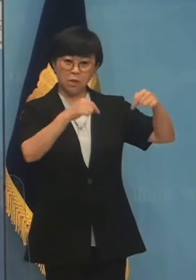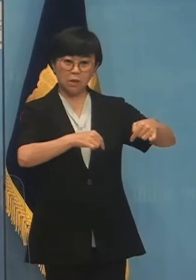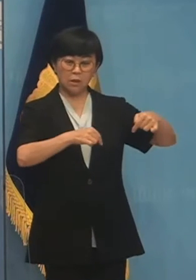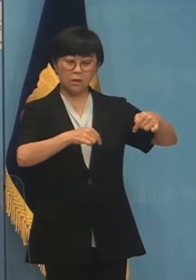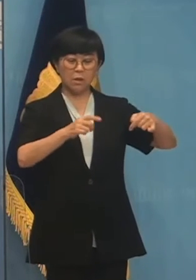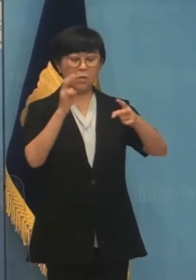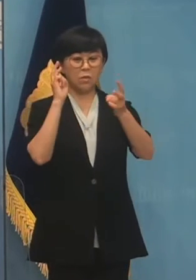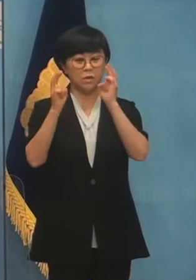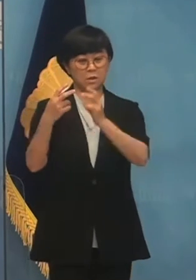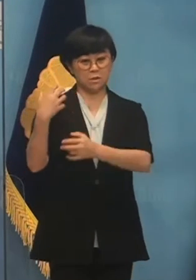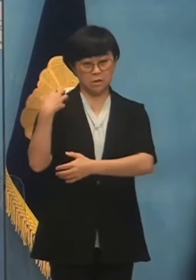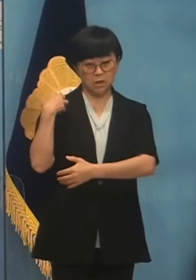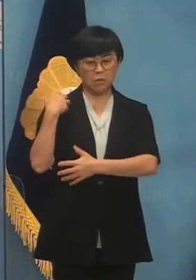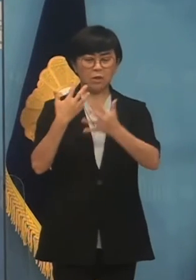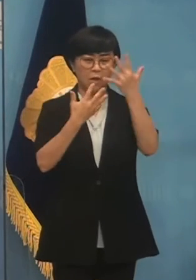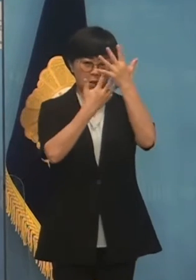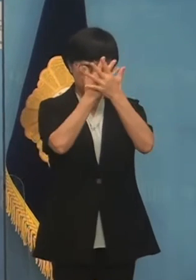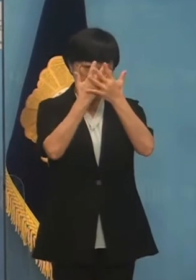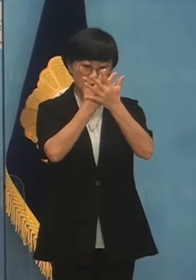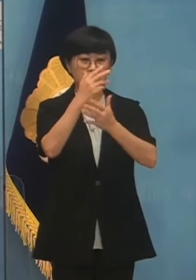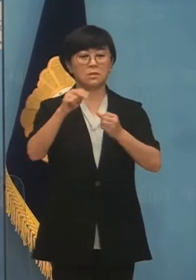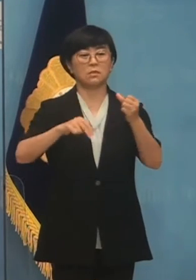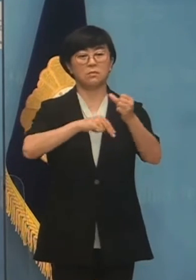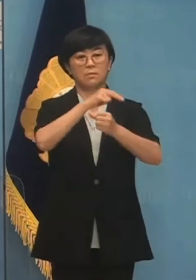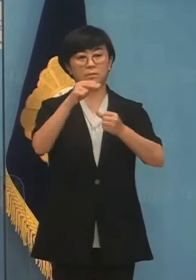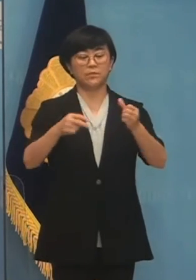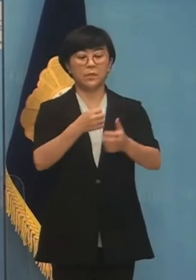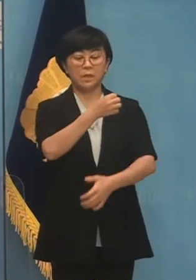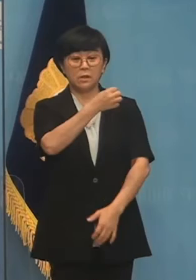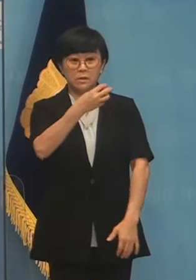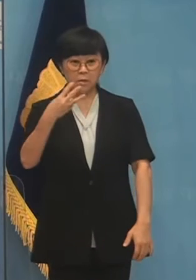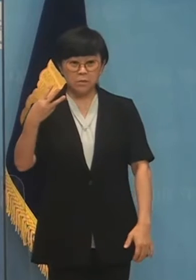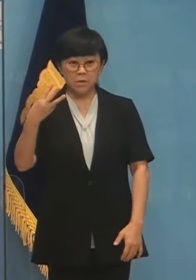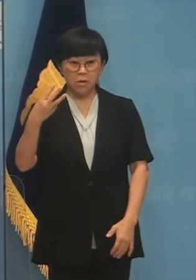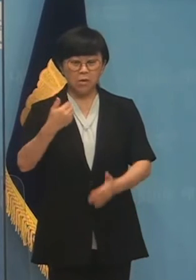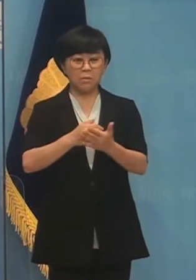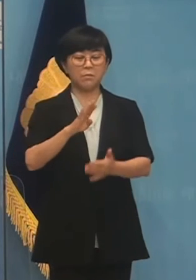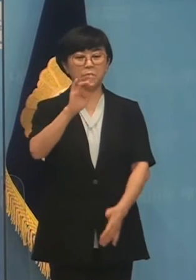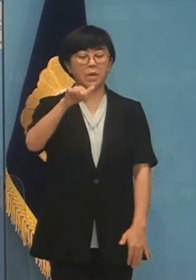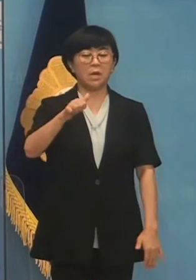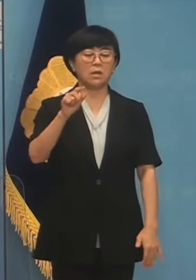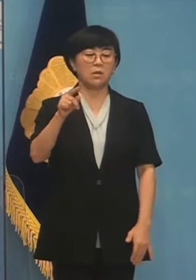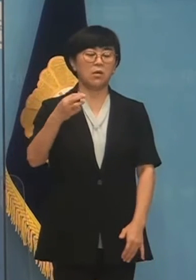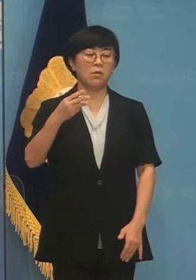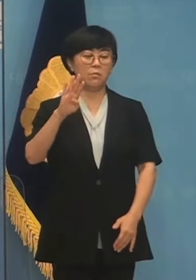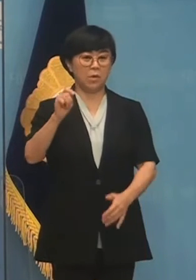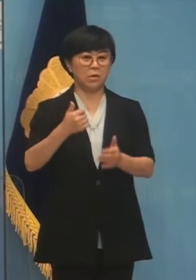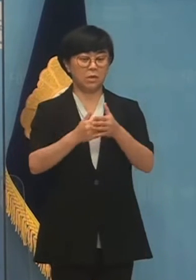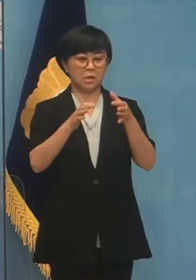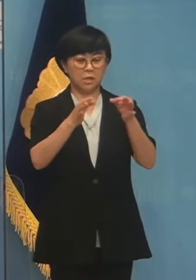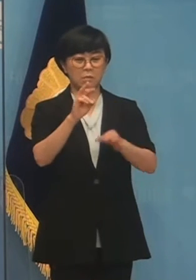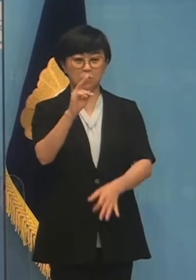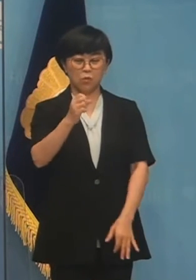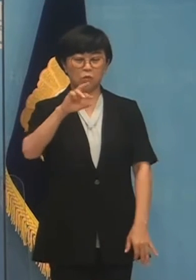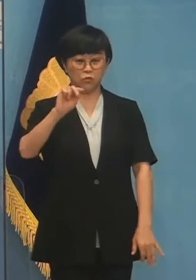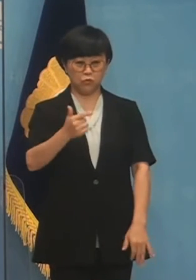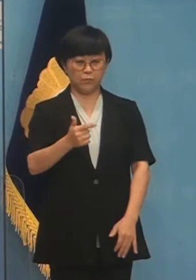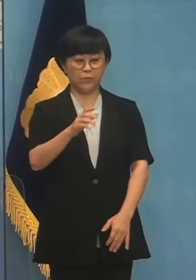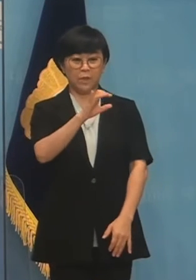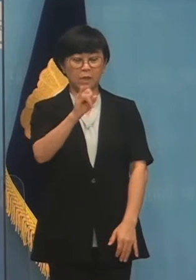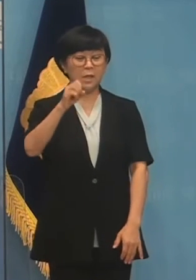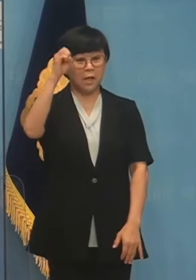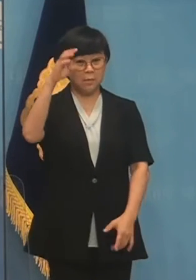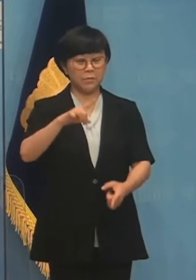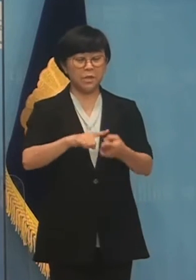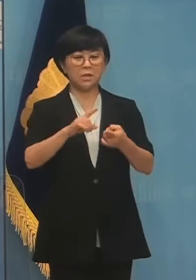기업의 책임마저 흐리고 있습니다. 삼성 백혈병 피해자들과 김용균, 이한빈,